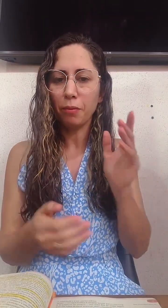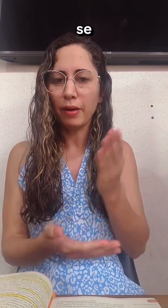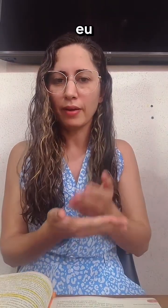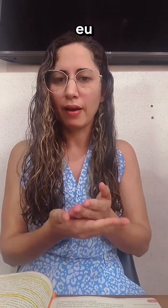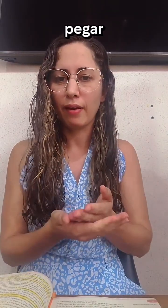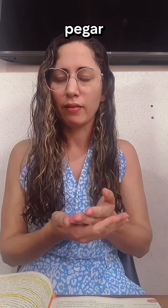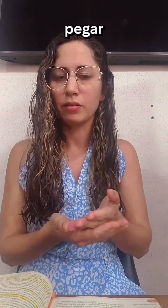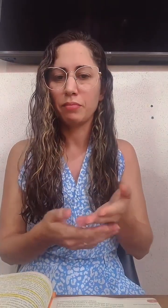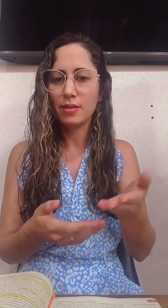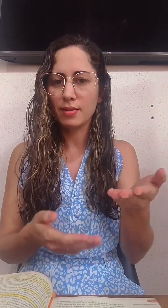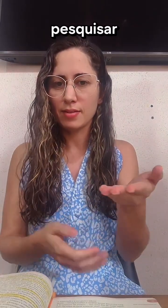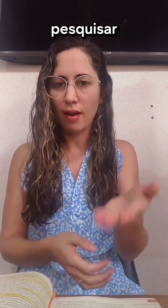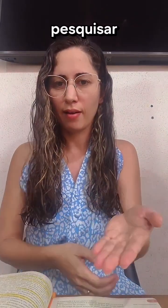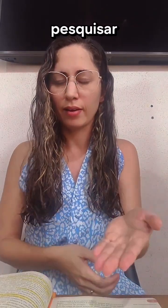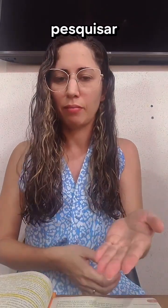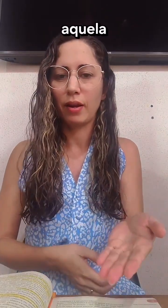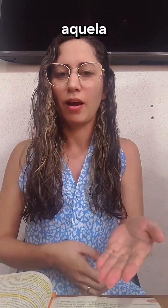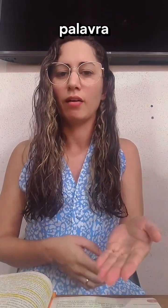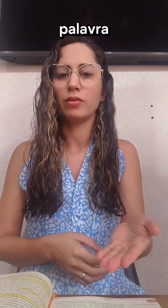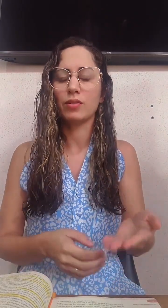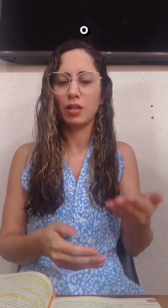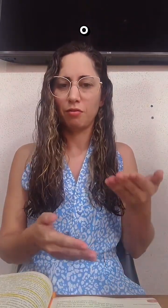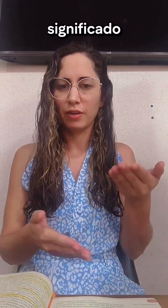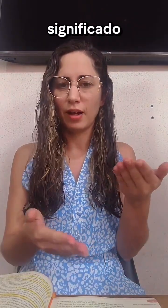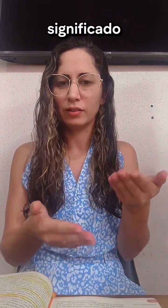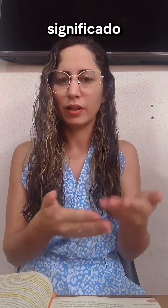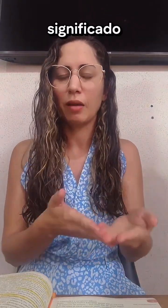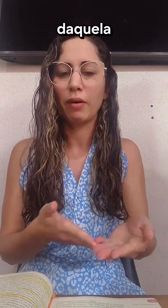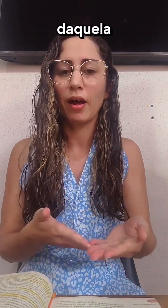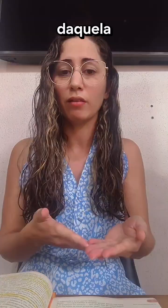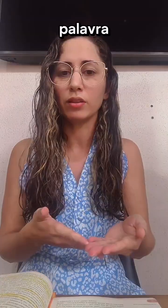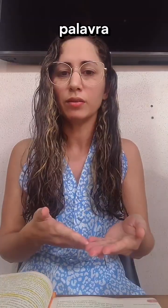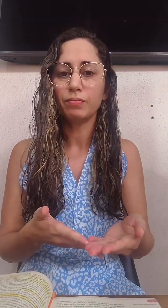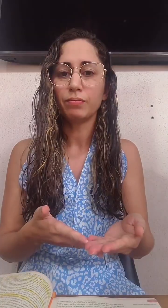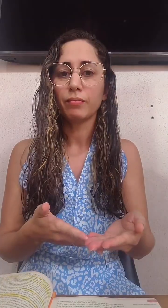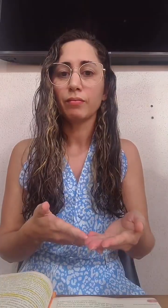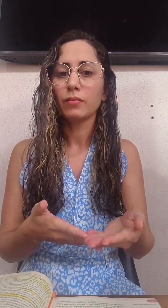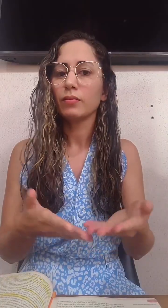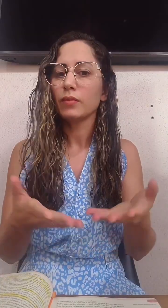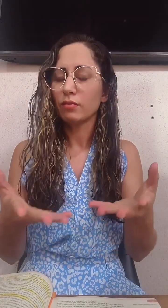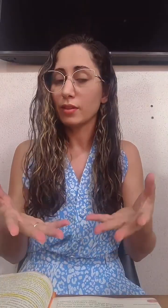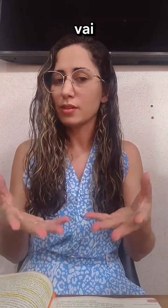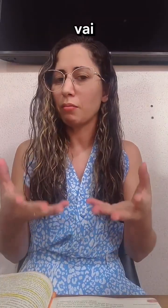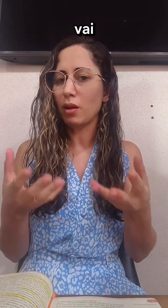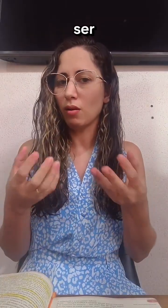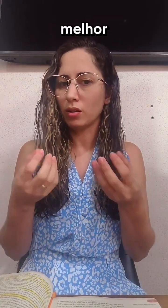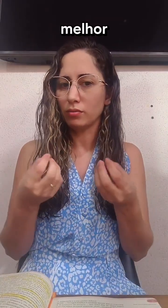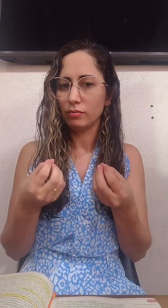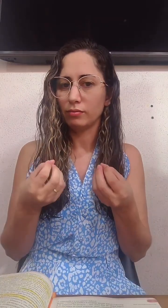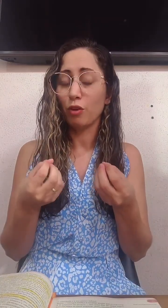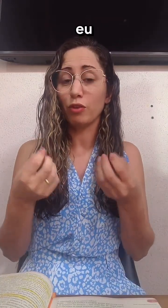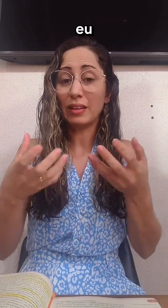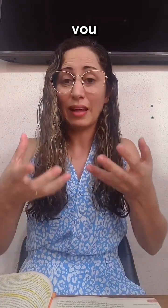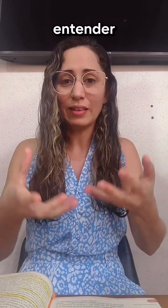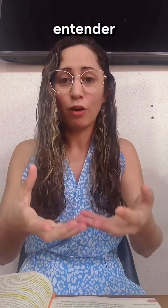eu pesquisar aquela palavra, o significado daquela palavra, vai ser melhor. Eu vou entender,